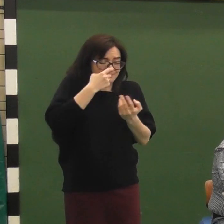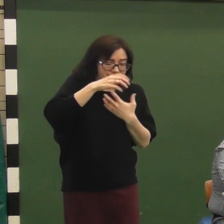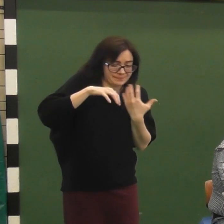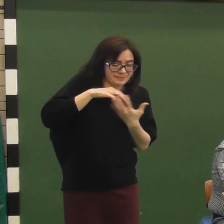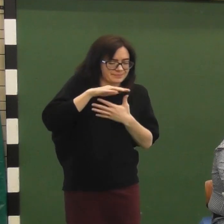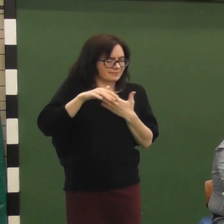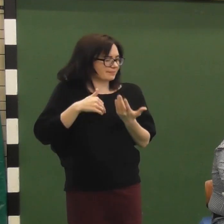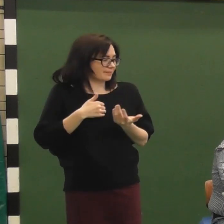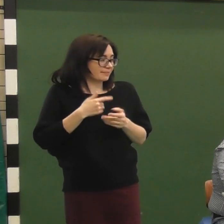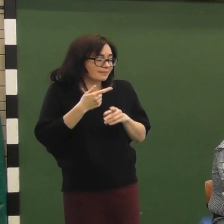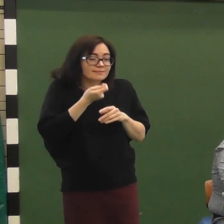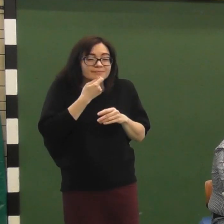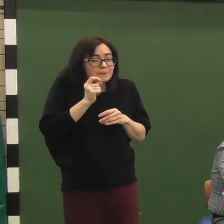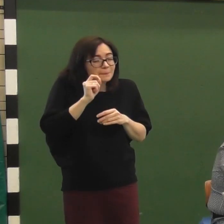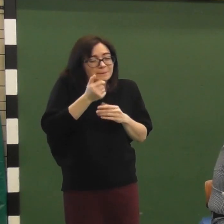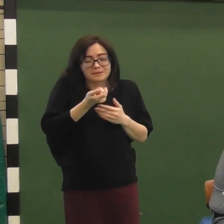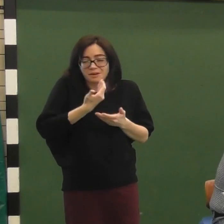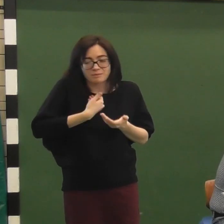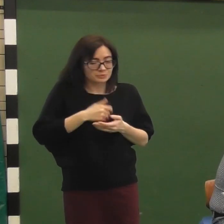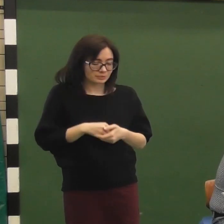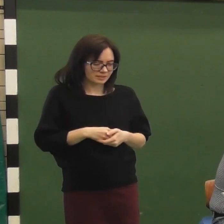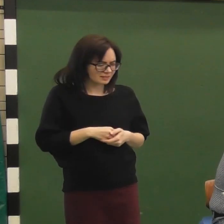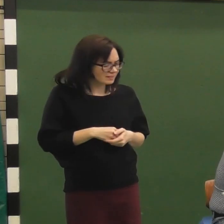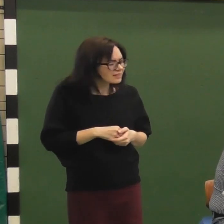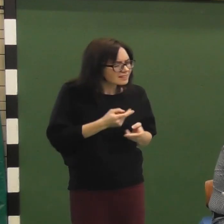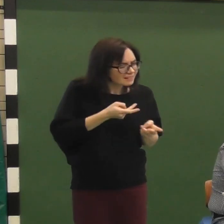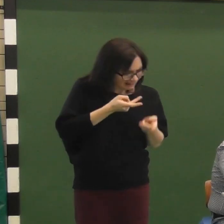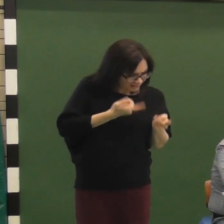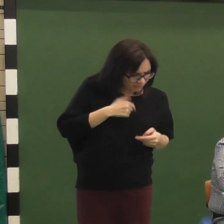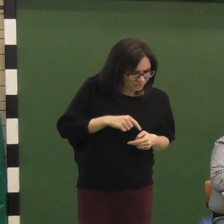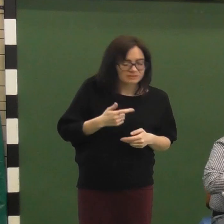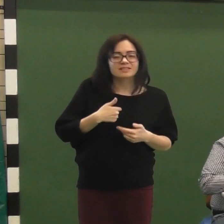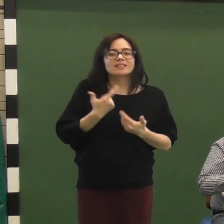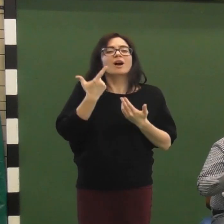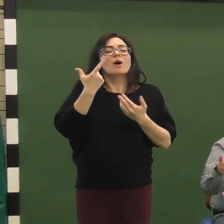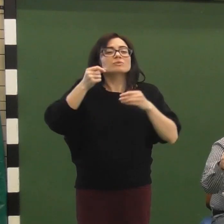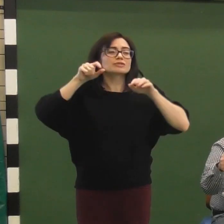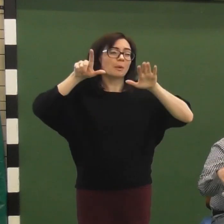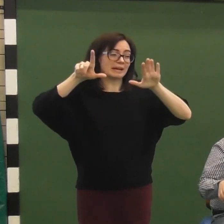nagyon keveset kaptunk. És hány kiló tetszett lenni? Én 27 kiló voltam, amikor